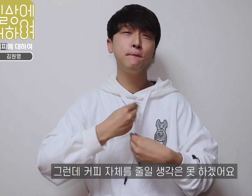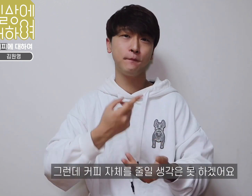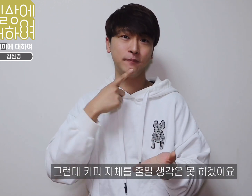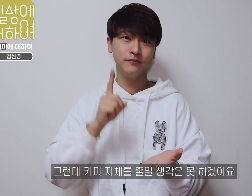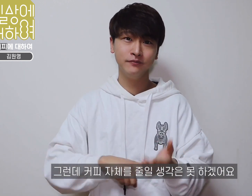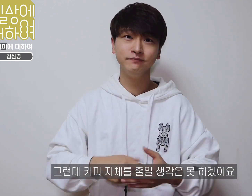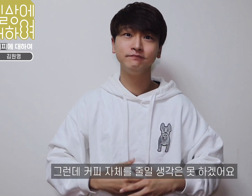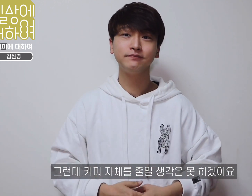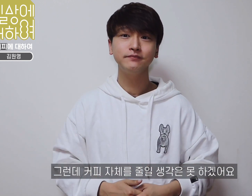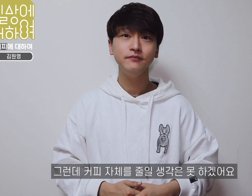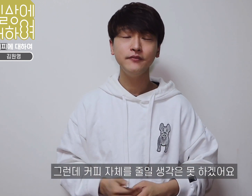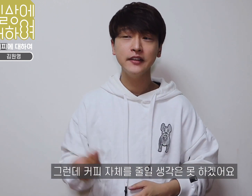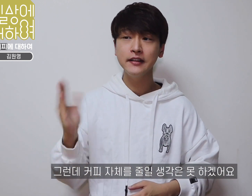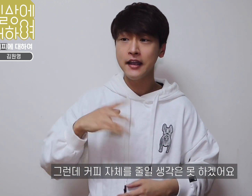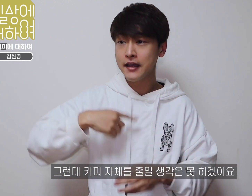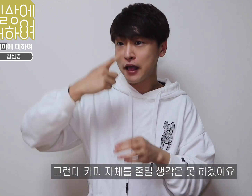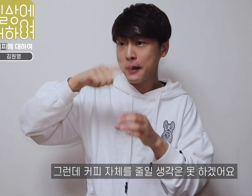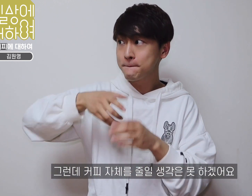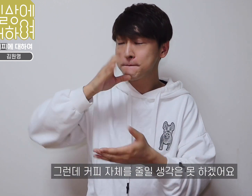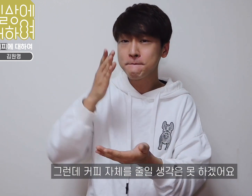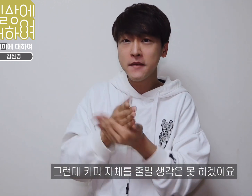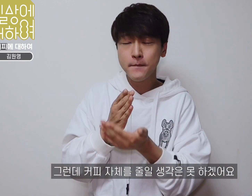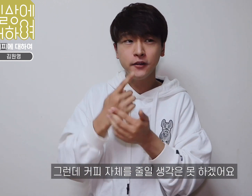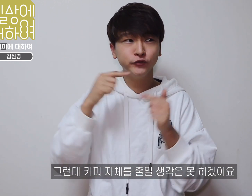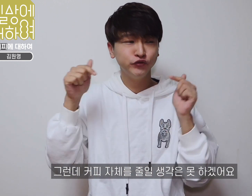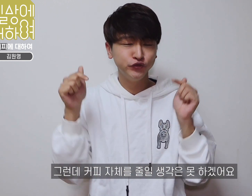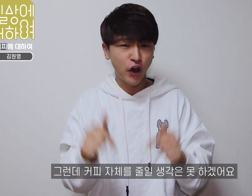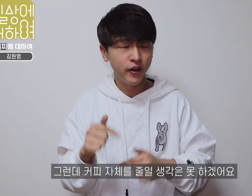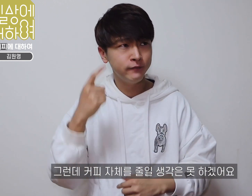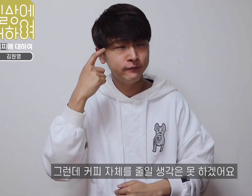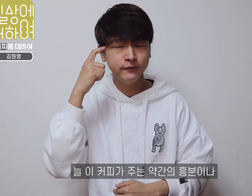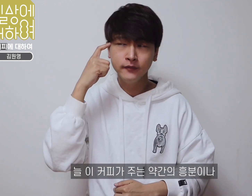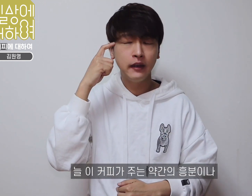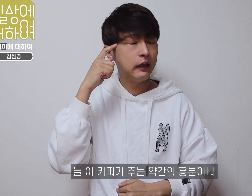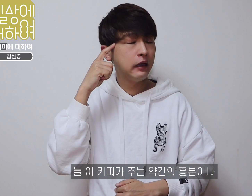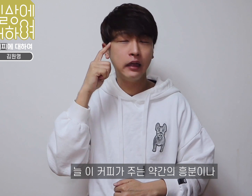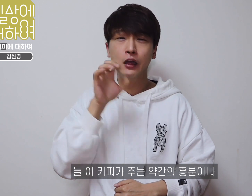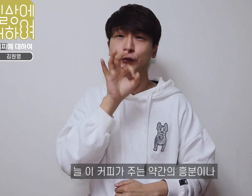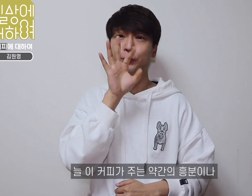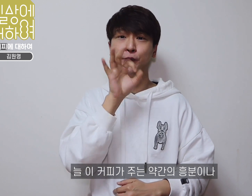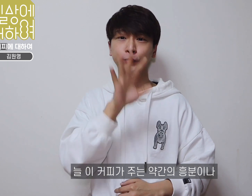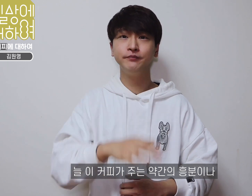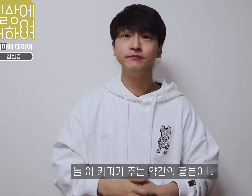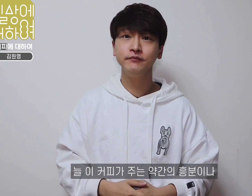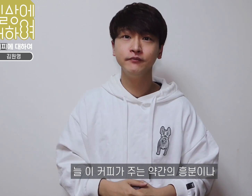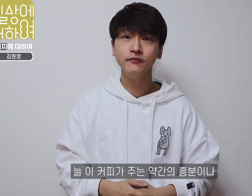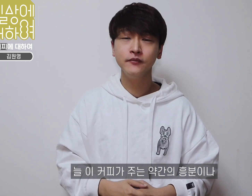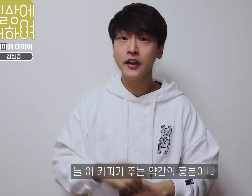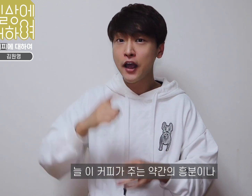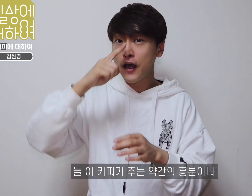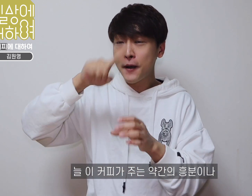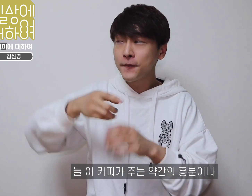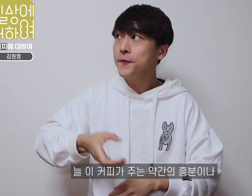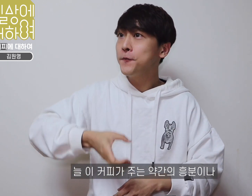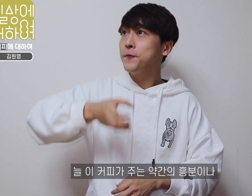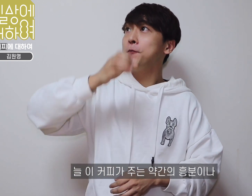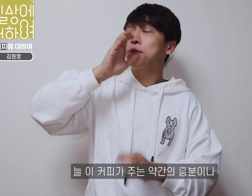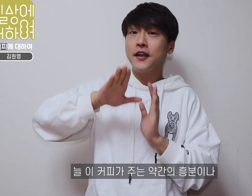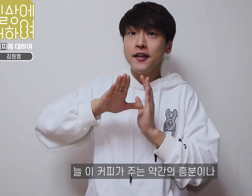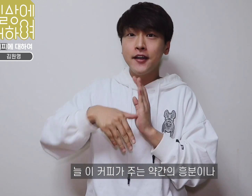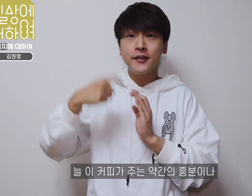그런데 커피 자체를 줄일 생각은 못하겠어요. 늘 이 커피가 주는 약간의